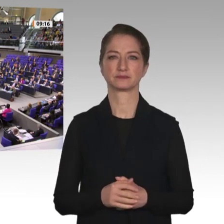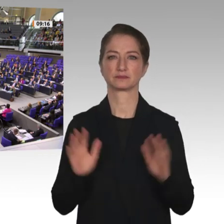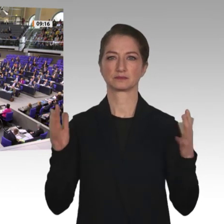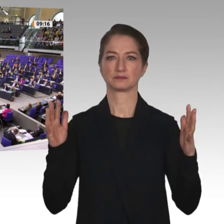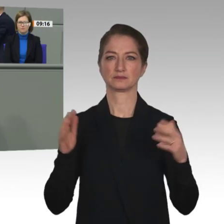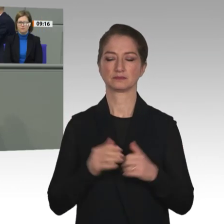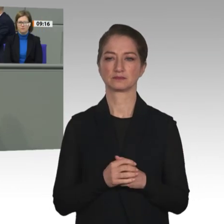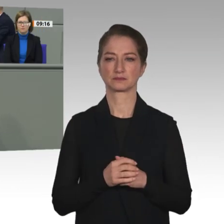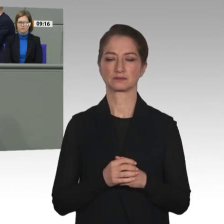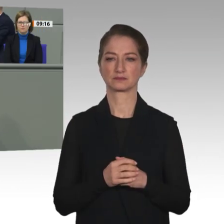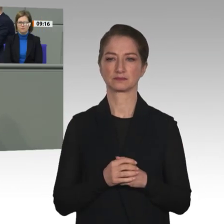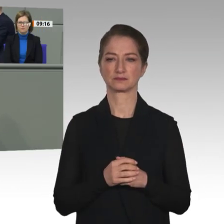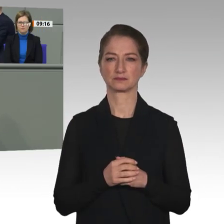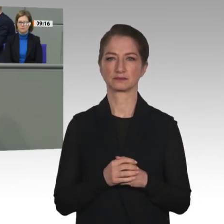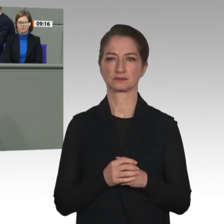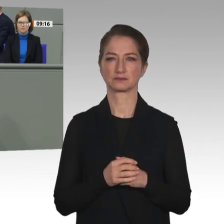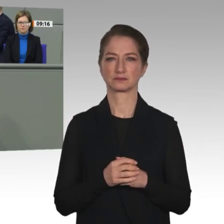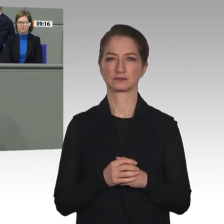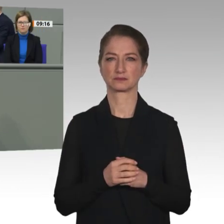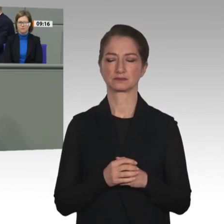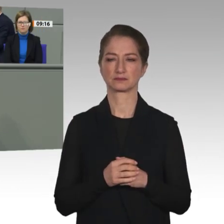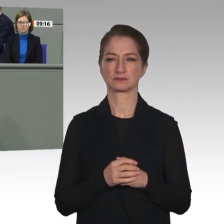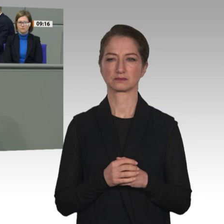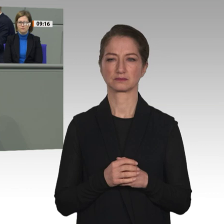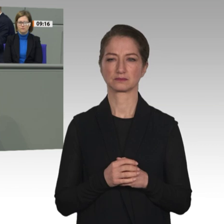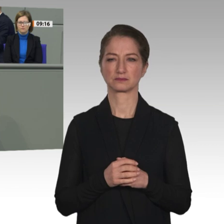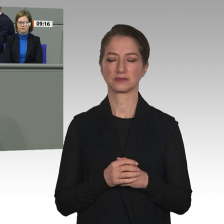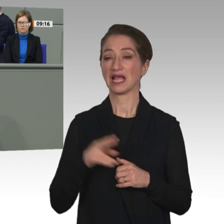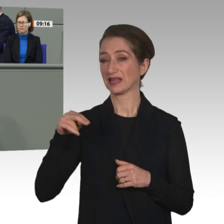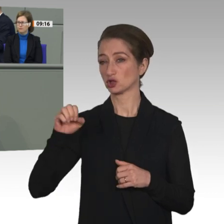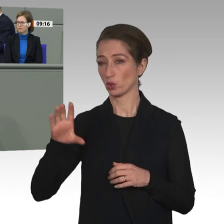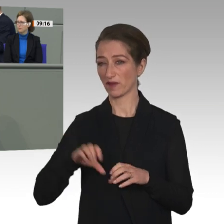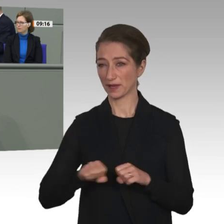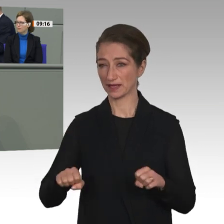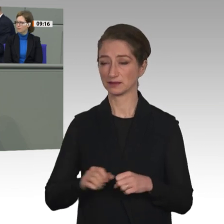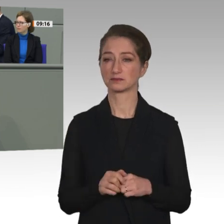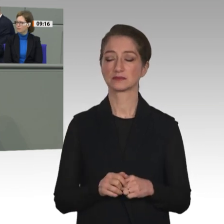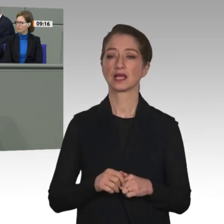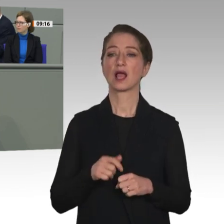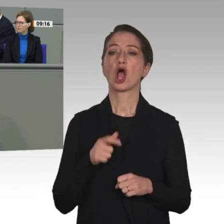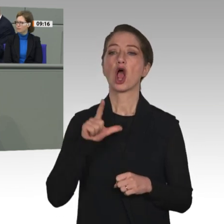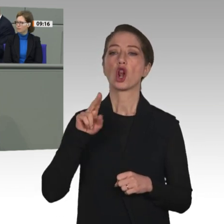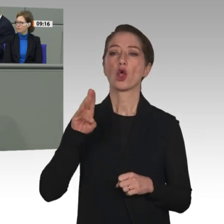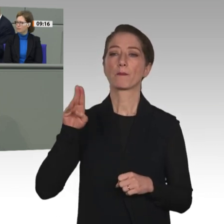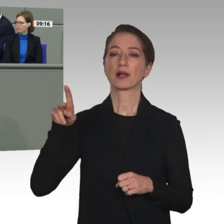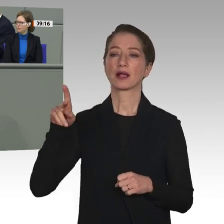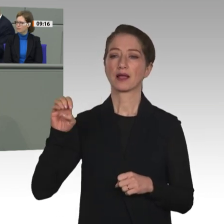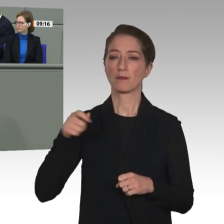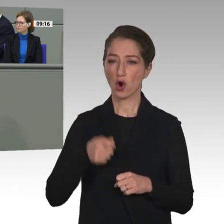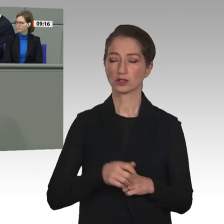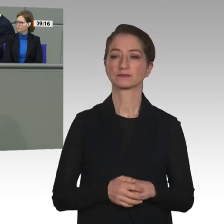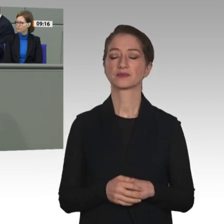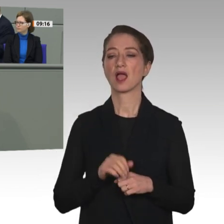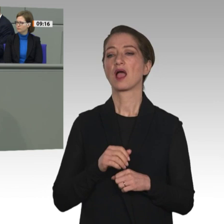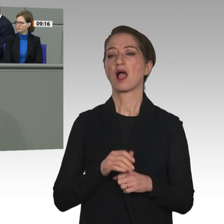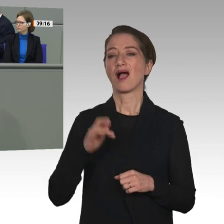Und das zeigt eine lange Kette unerträglicher Ereignisse, die Verbrechen des NSU, der Mord an Walter Lübcke, die antisemitischen Anschläge in Halle,